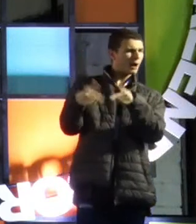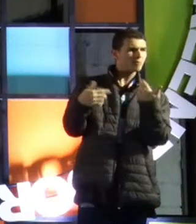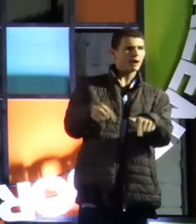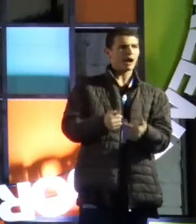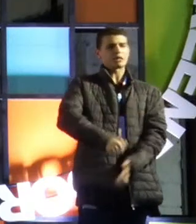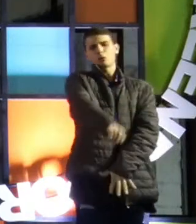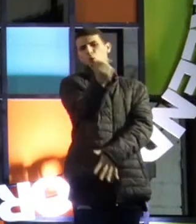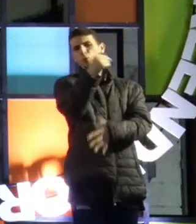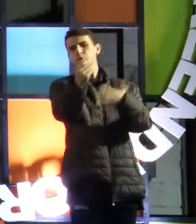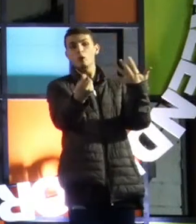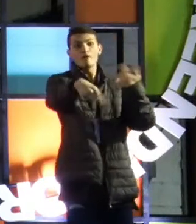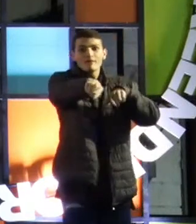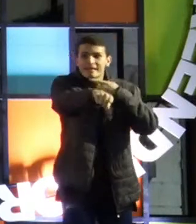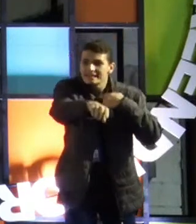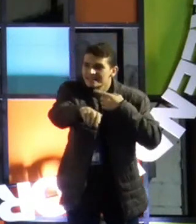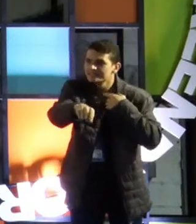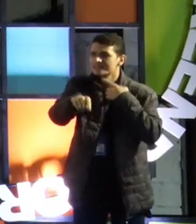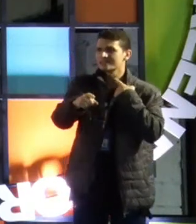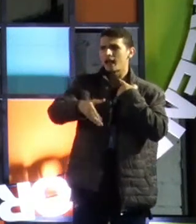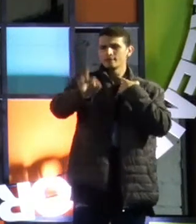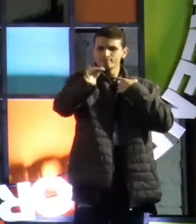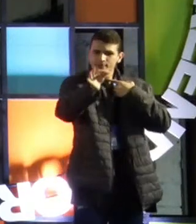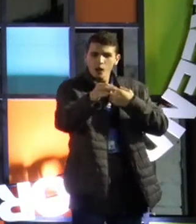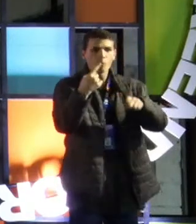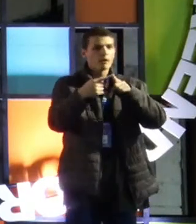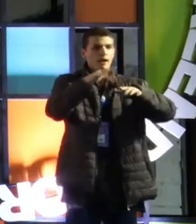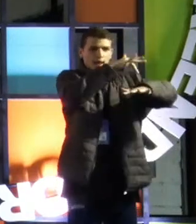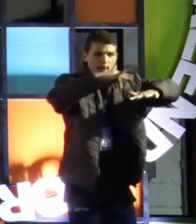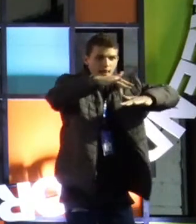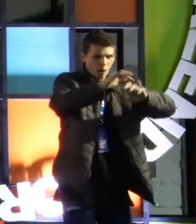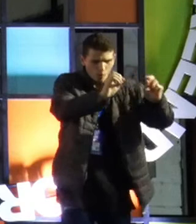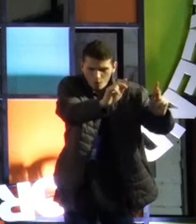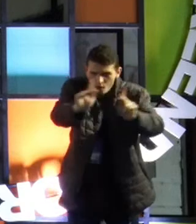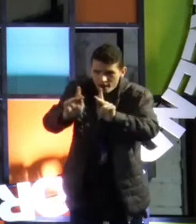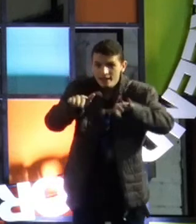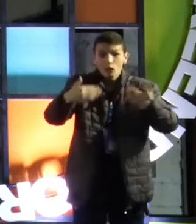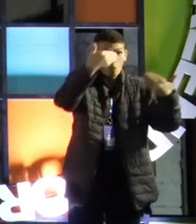o que vocês quiserem lá na minha rede social. Tá bom?